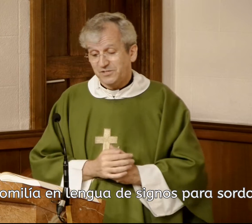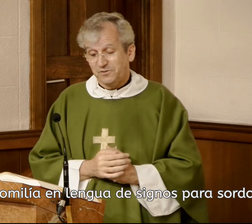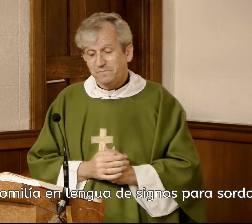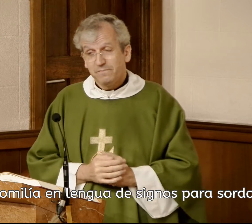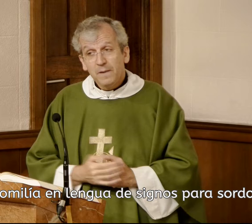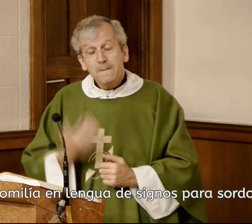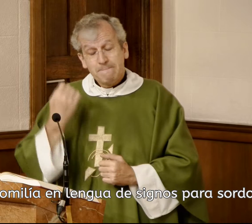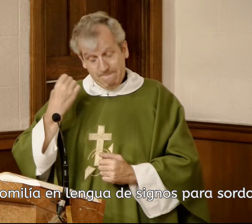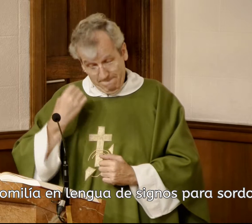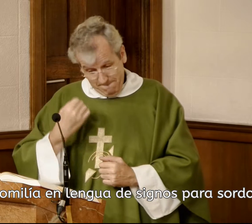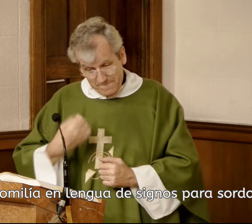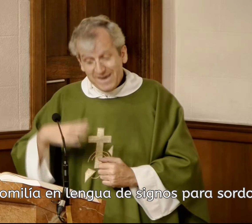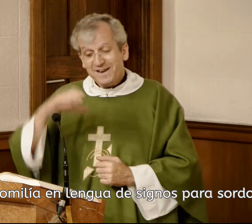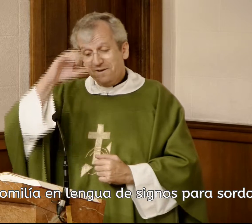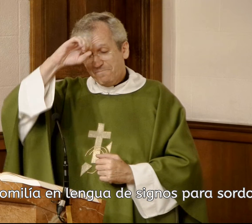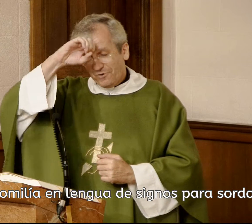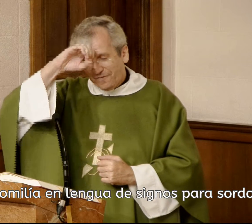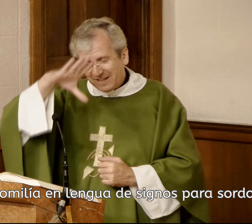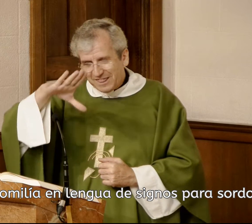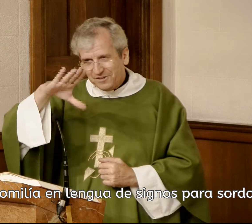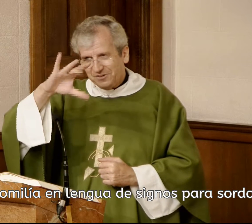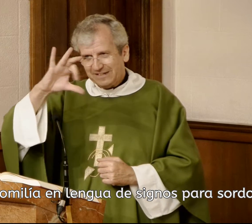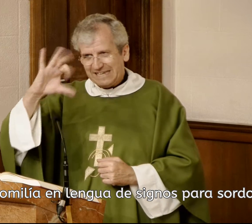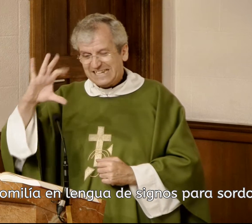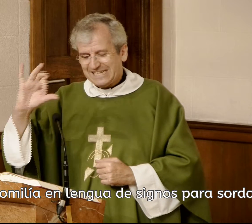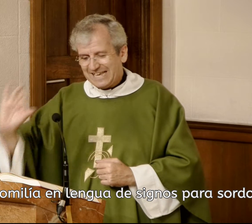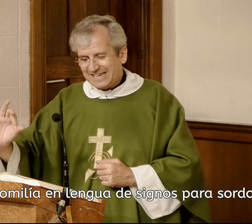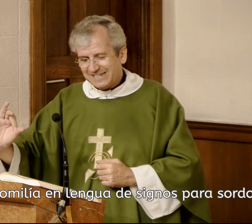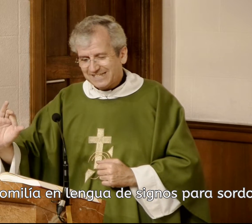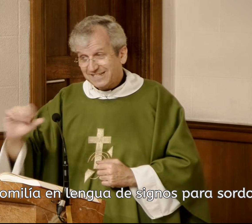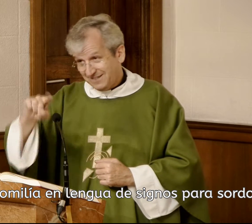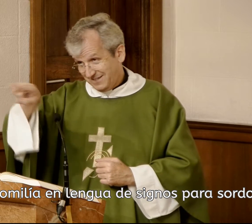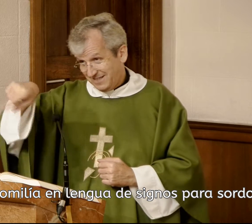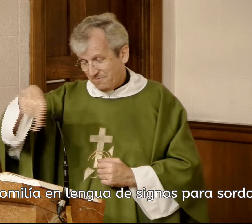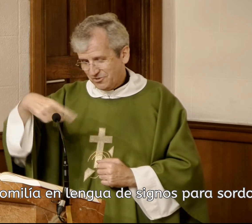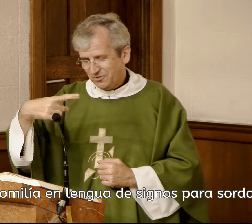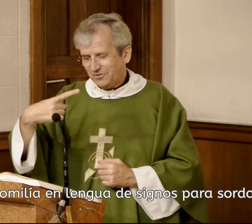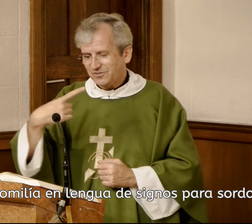contestó, bien profetizó Isaías de vosotros,